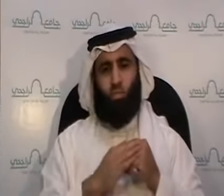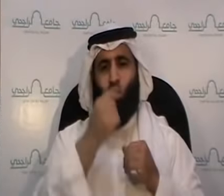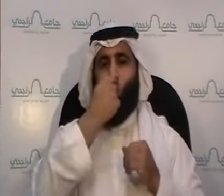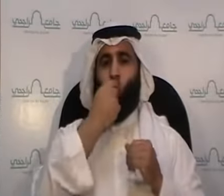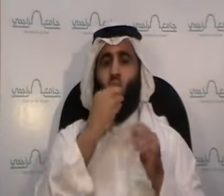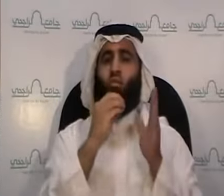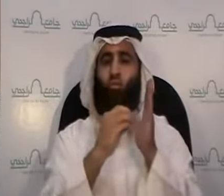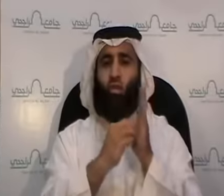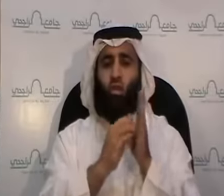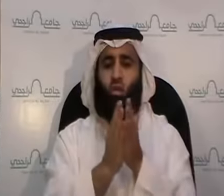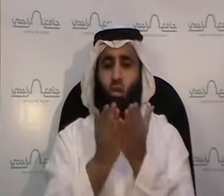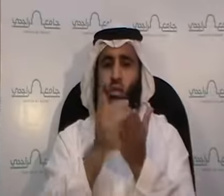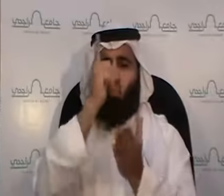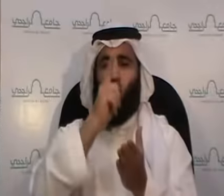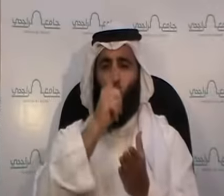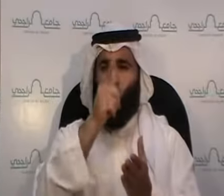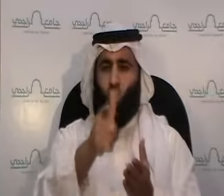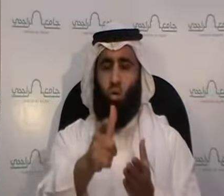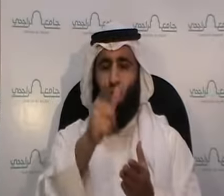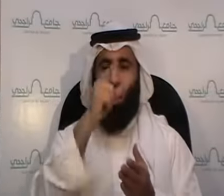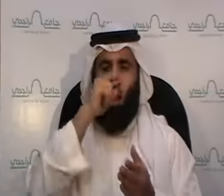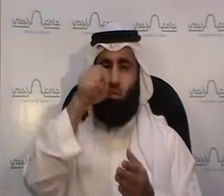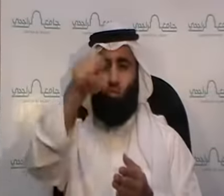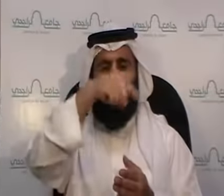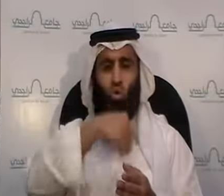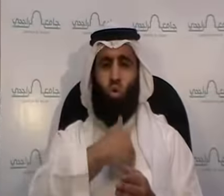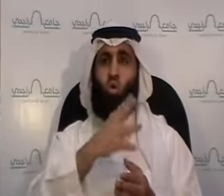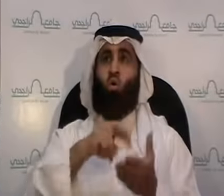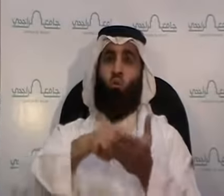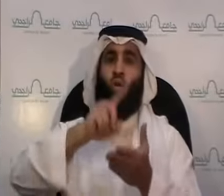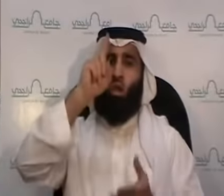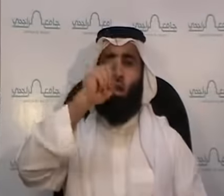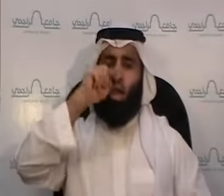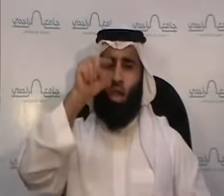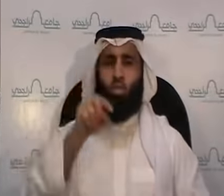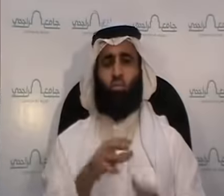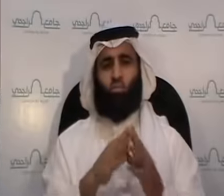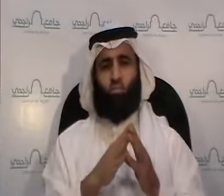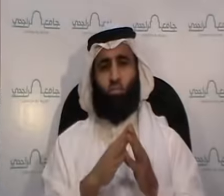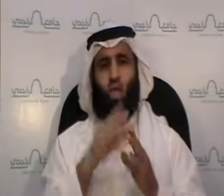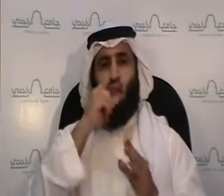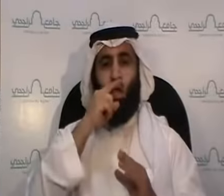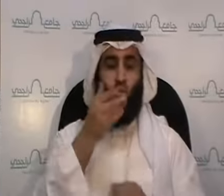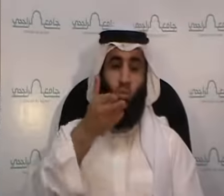آمنوا اتقوا الله حق تقاته، ولا تموتن إلا وأنتم